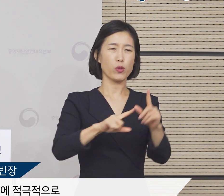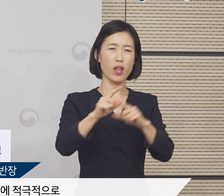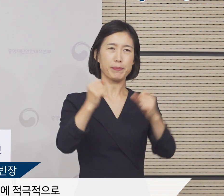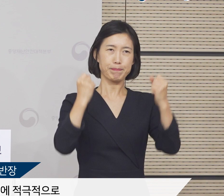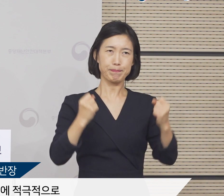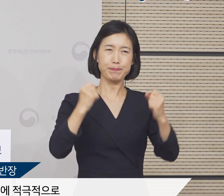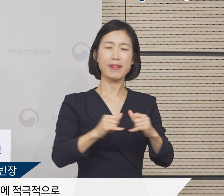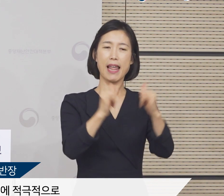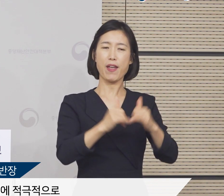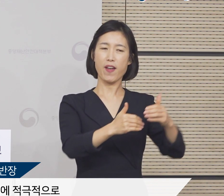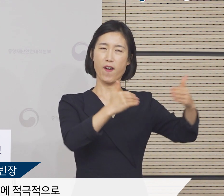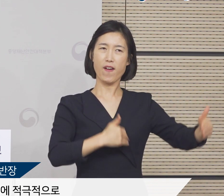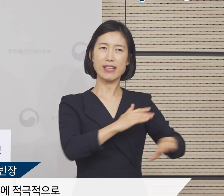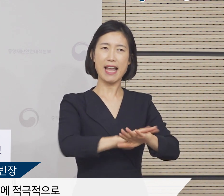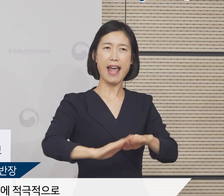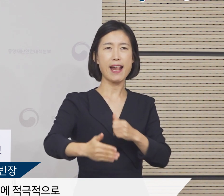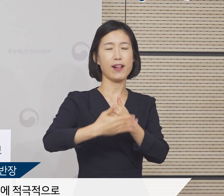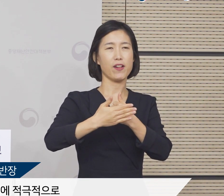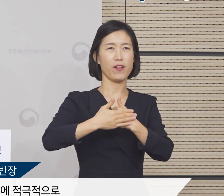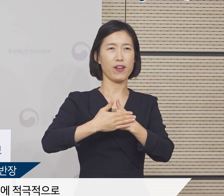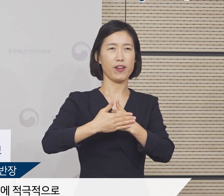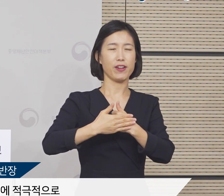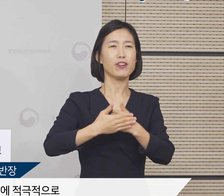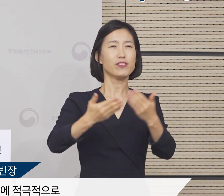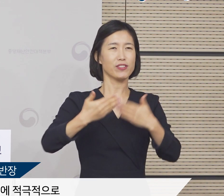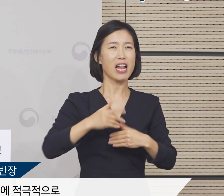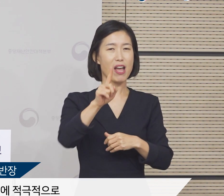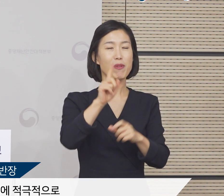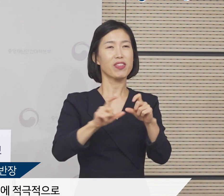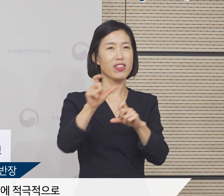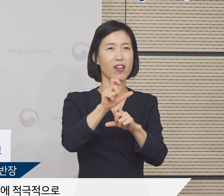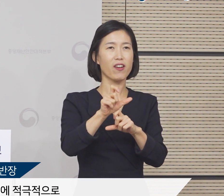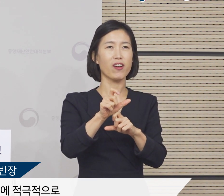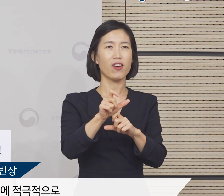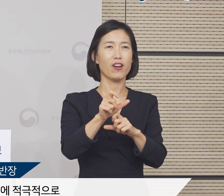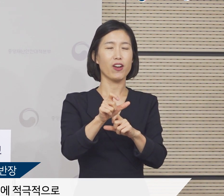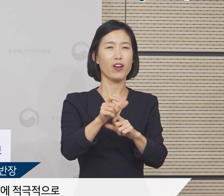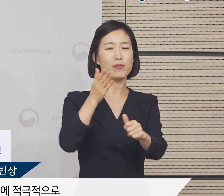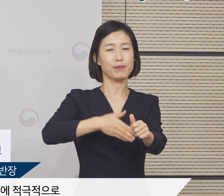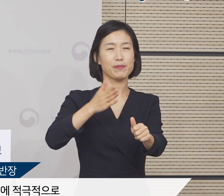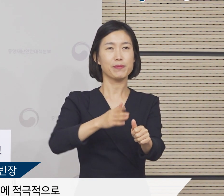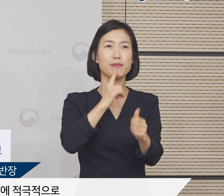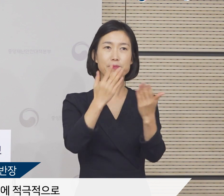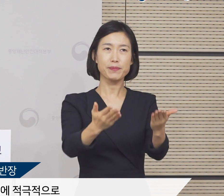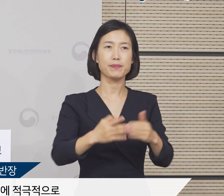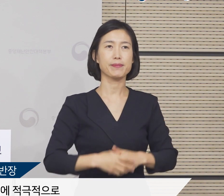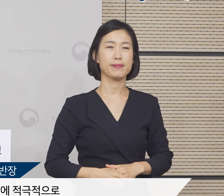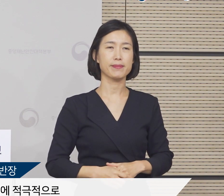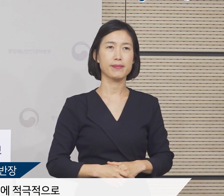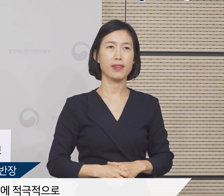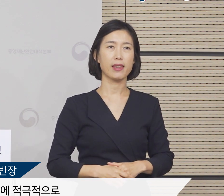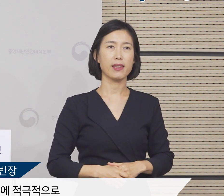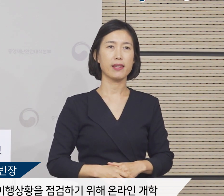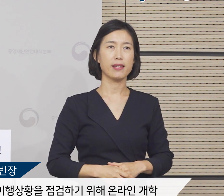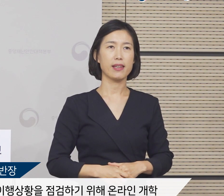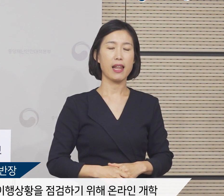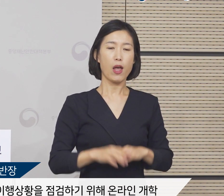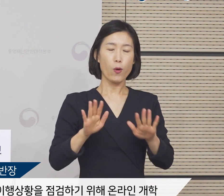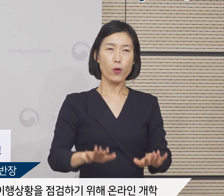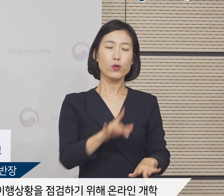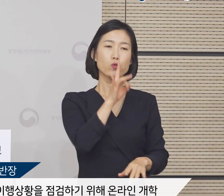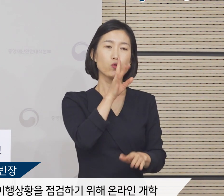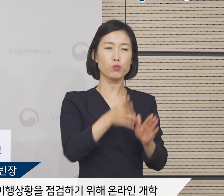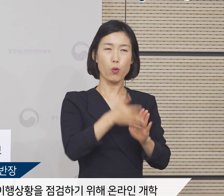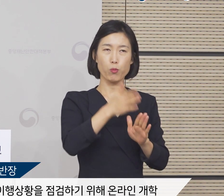강화된 사회적 거리두기에 적극적으로 참여해 주실 것을 다시 한번 거듭 요청드립니다. 오늘